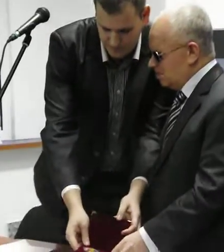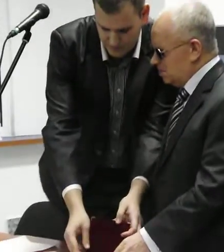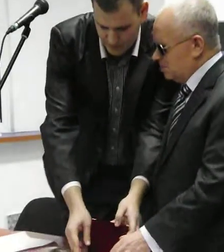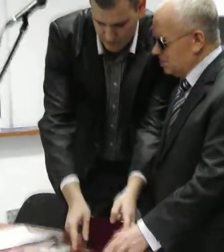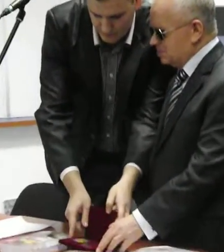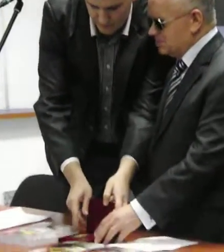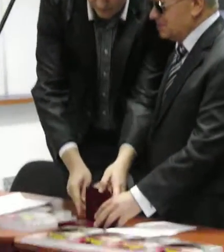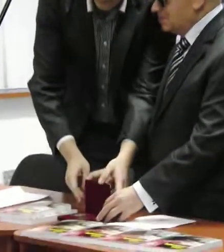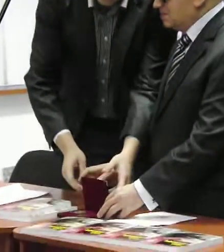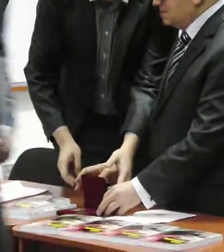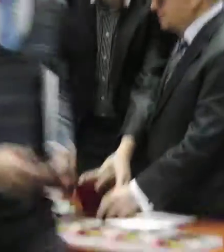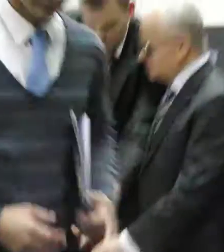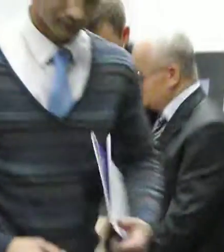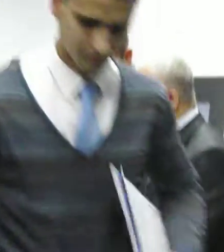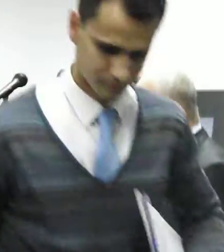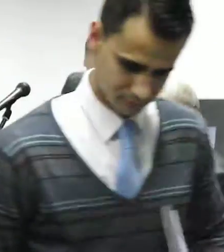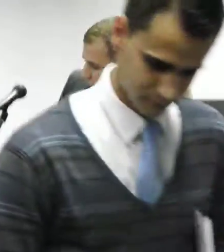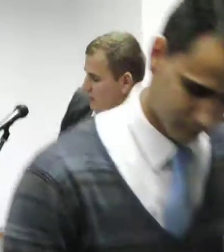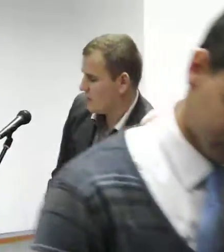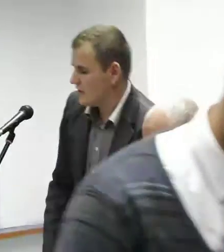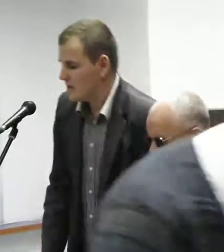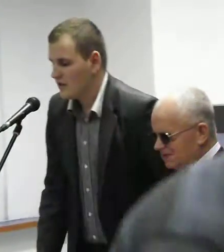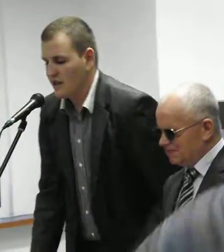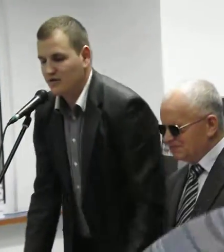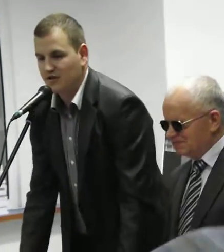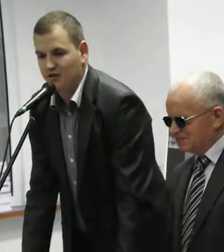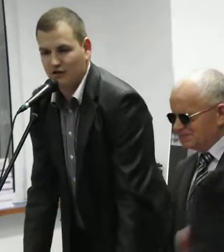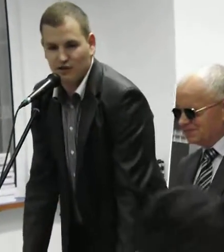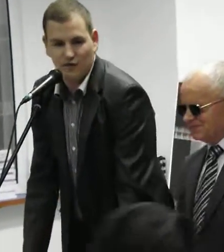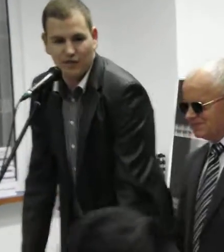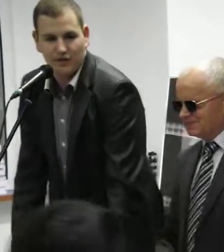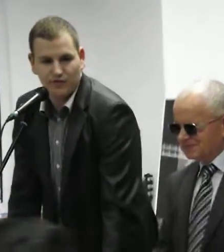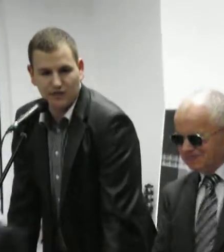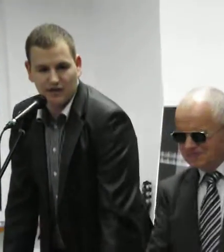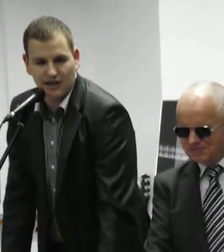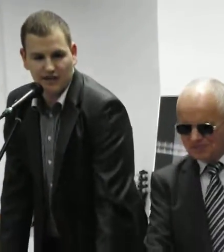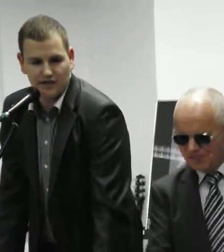Momentul în care